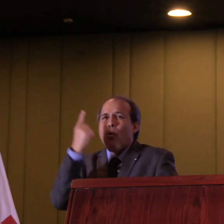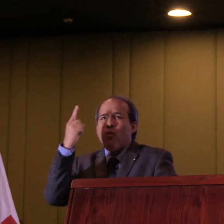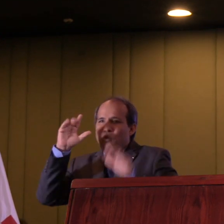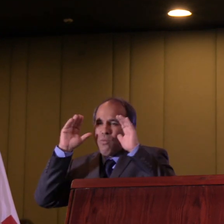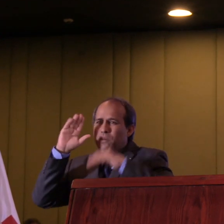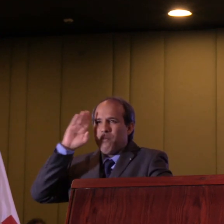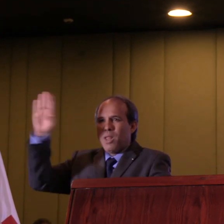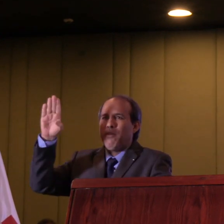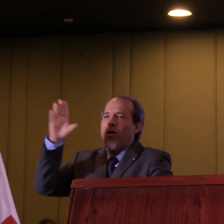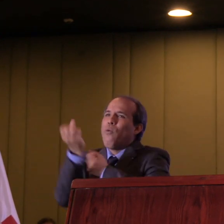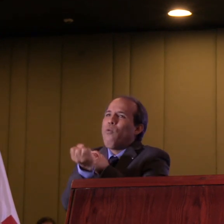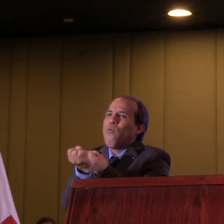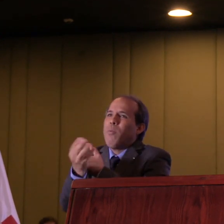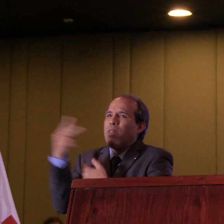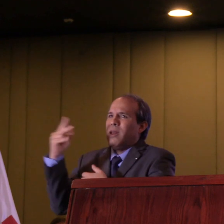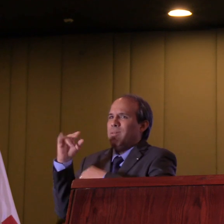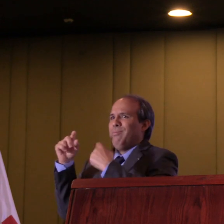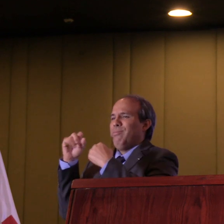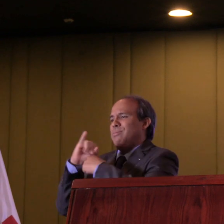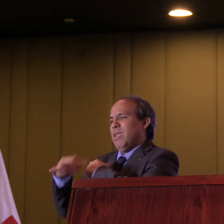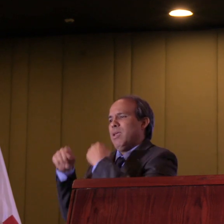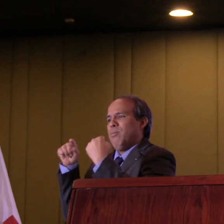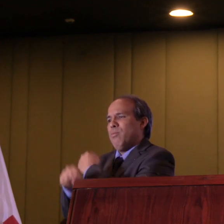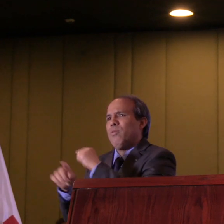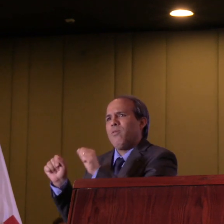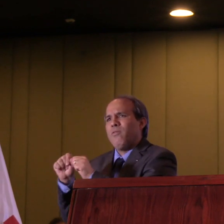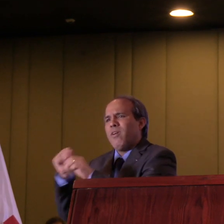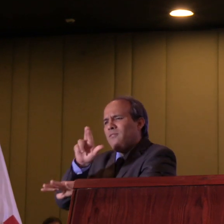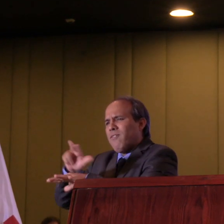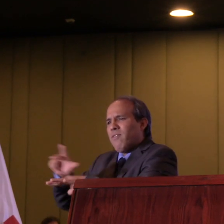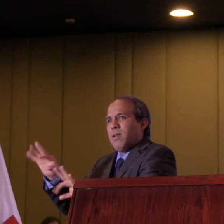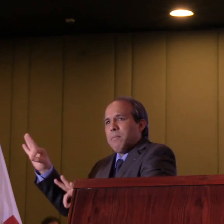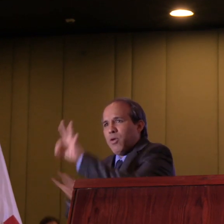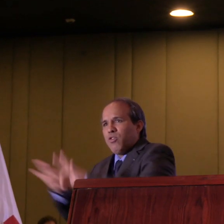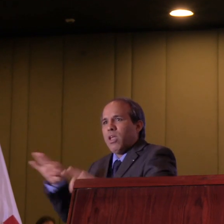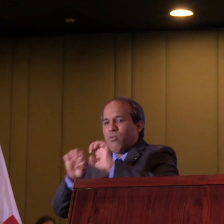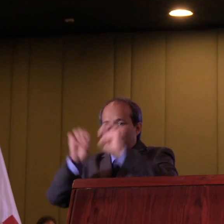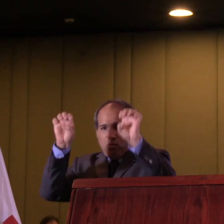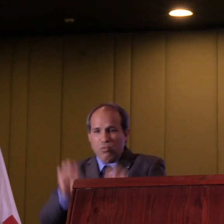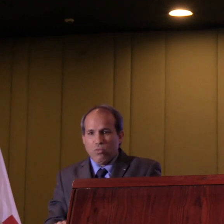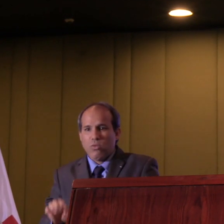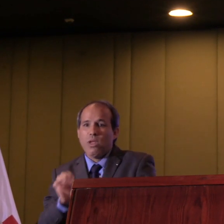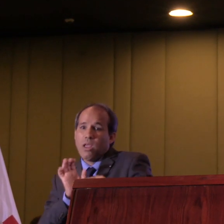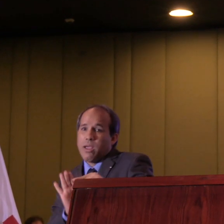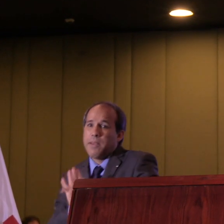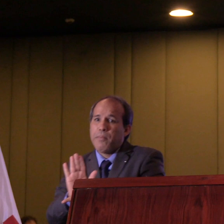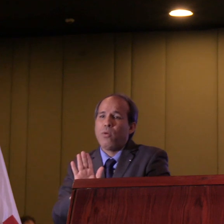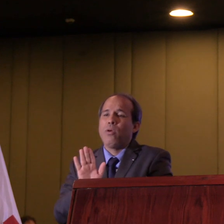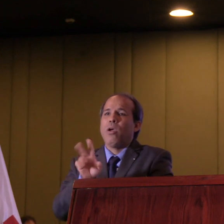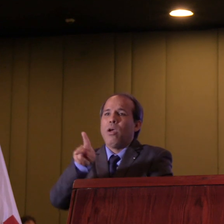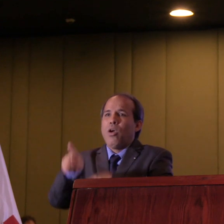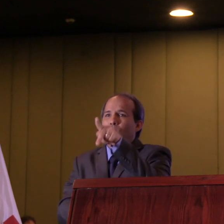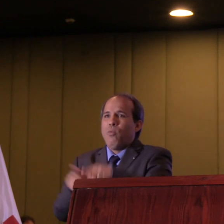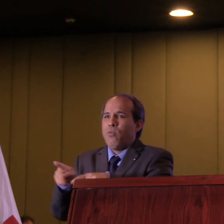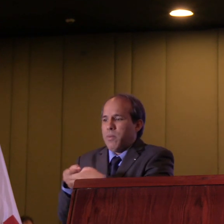Itaipu para viabilizar uma série de projetos de infraestrutura que beneficiam a população